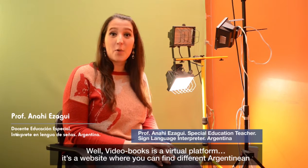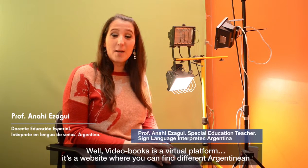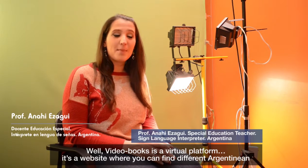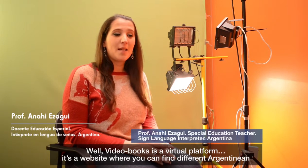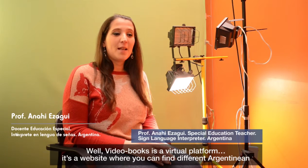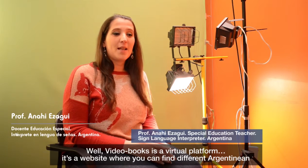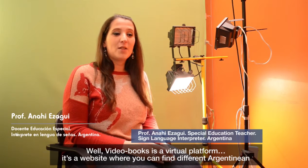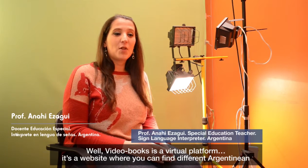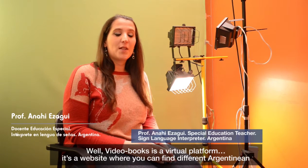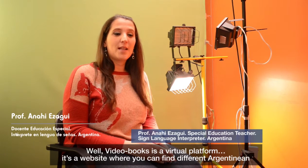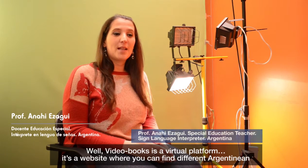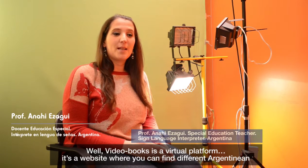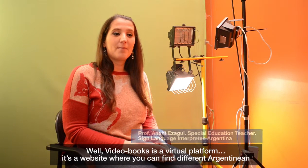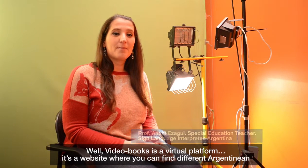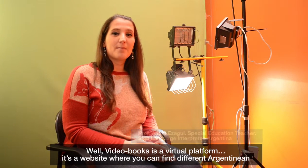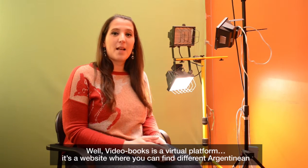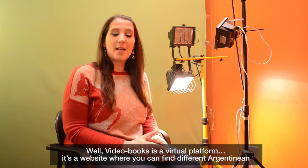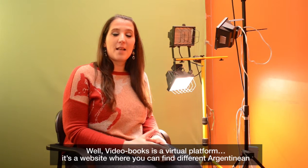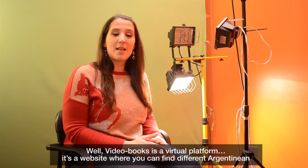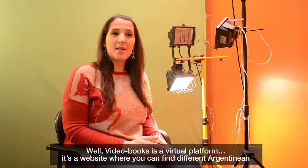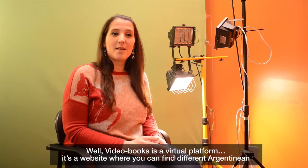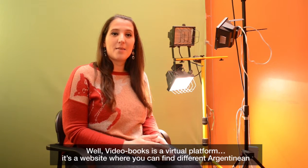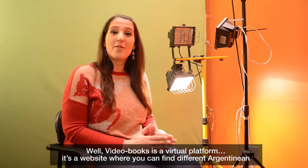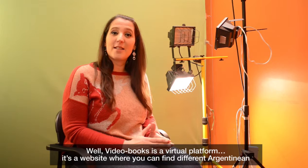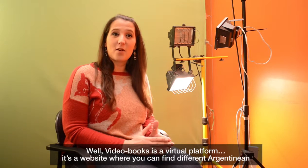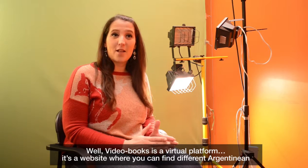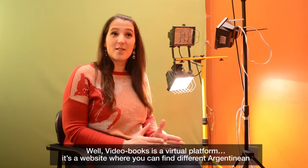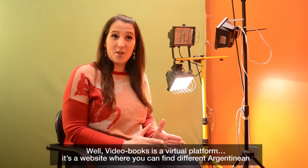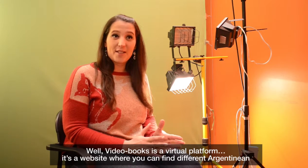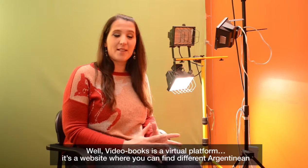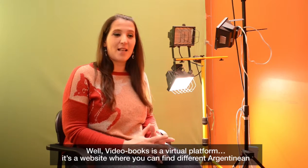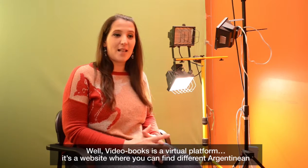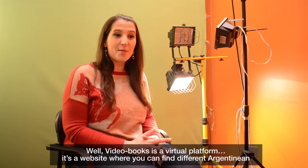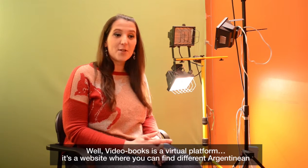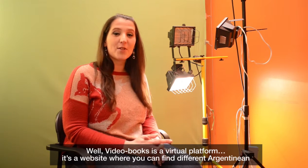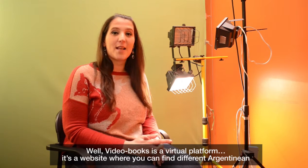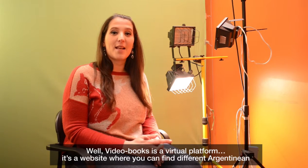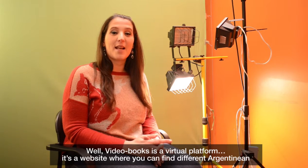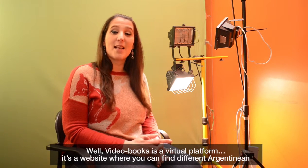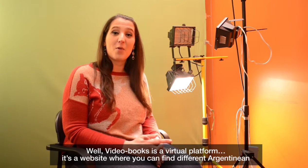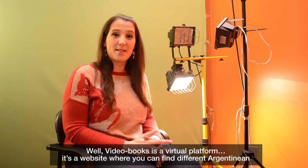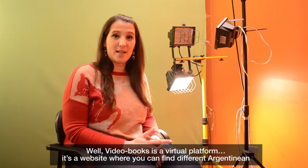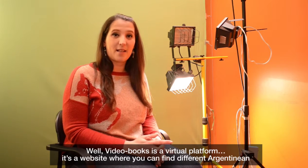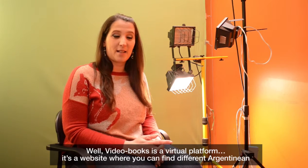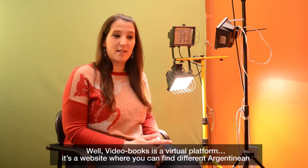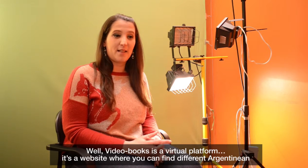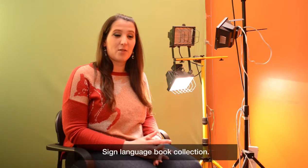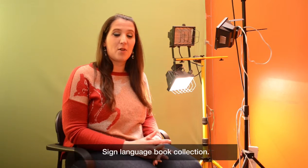web en donde hay diferentes colecciones de libros en lengua de señas argentina. Son